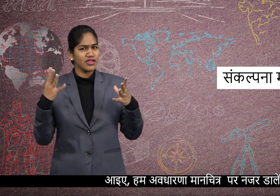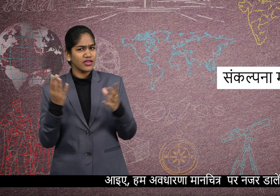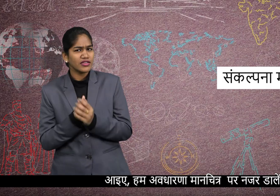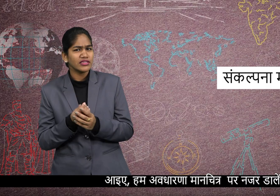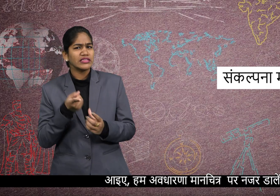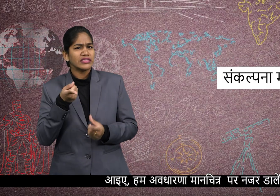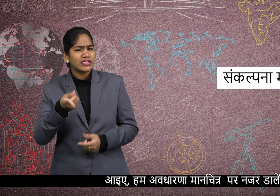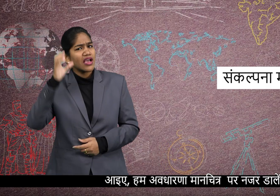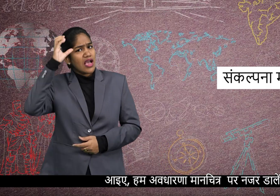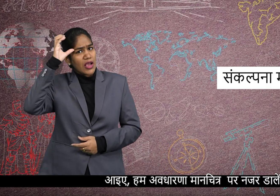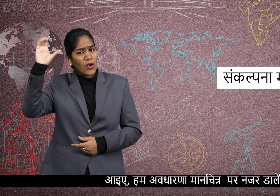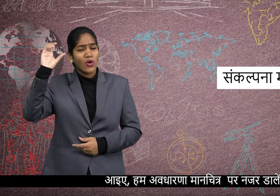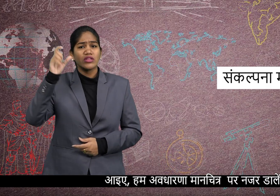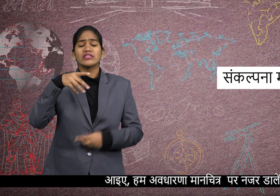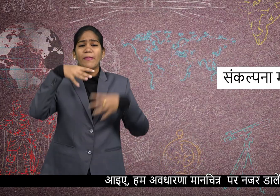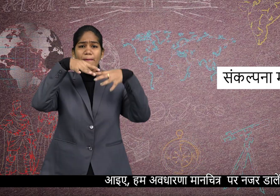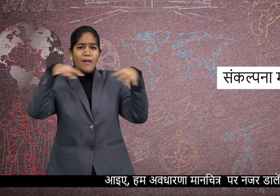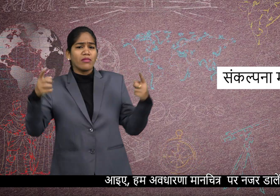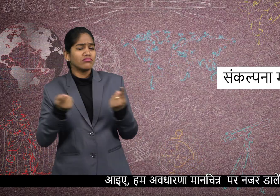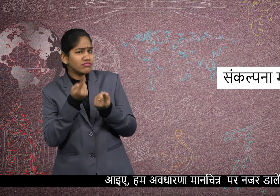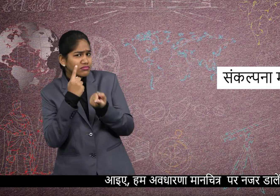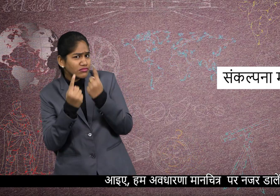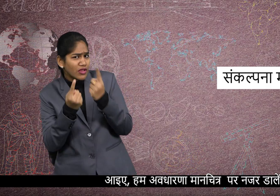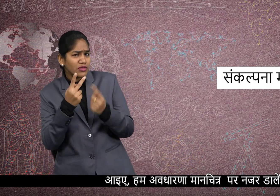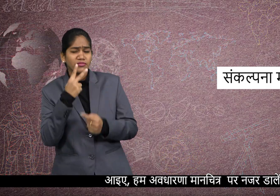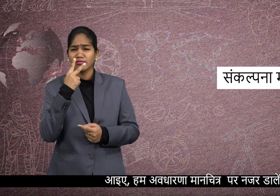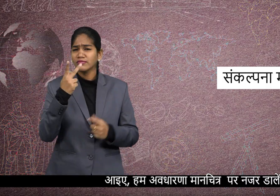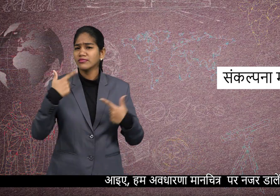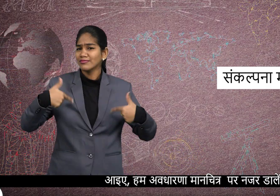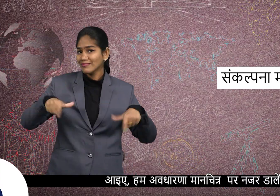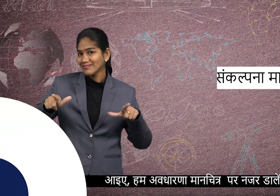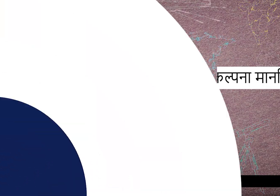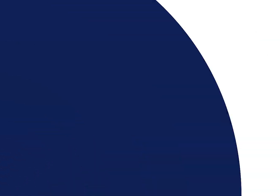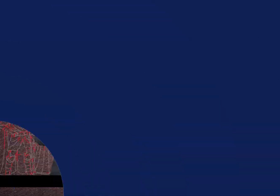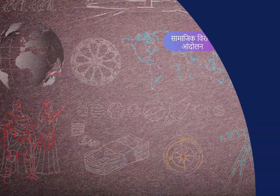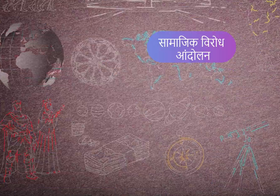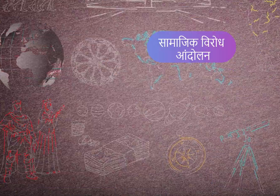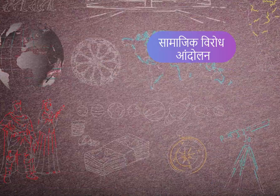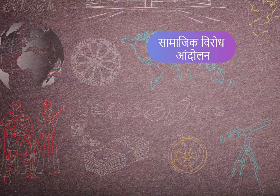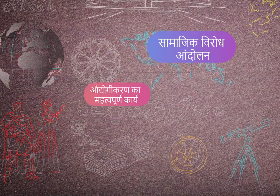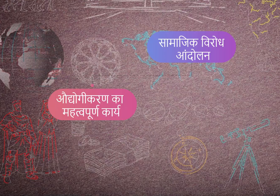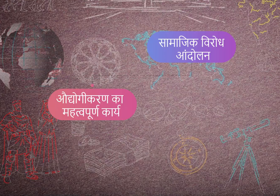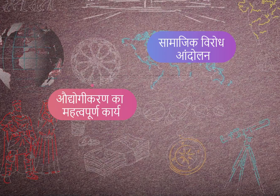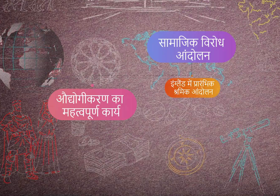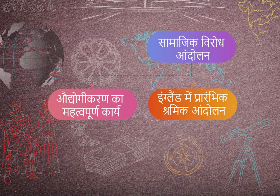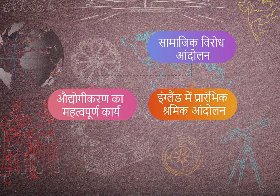हम अवधारणा मानचित्र पर नजर डालें।